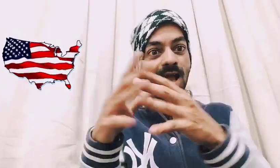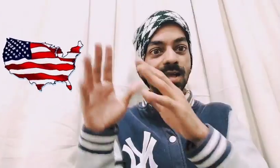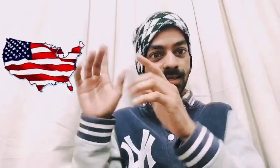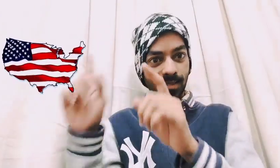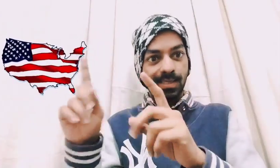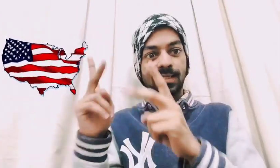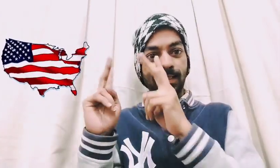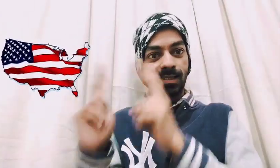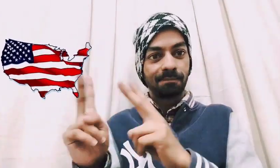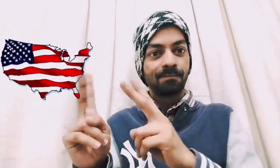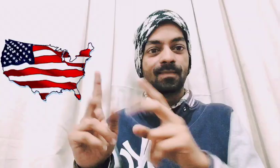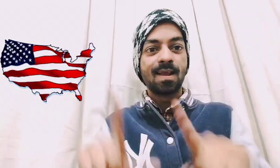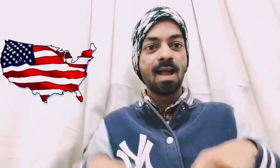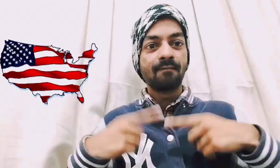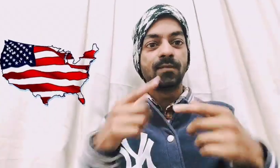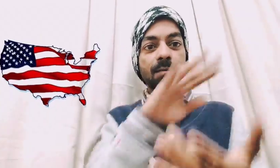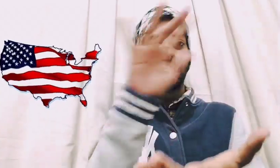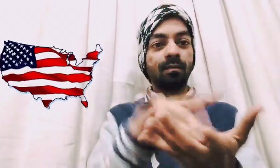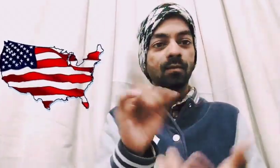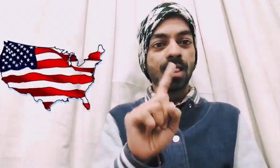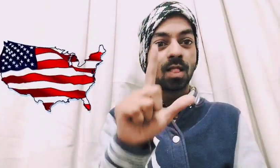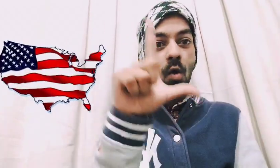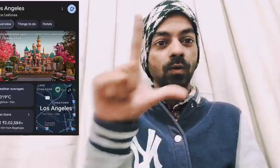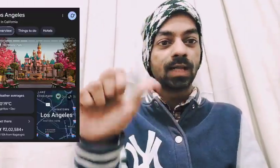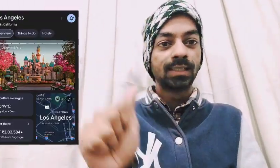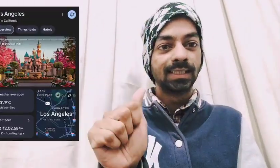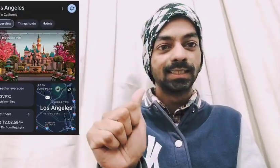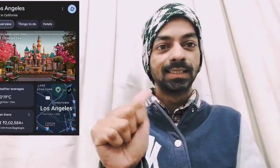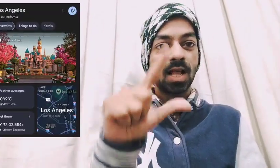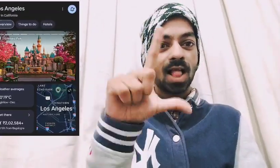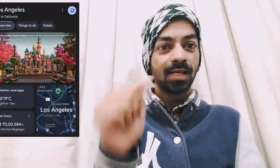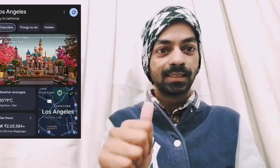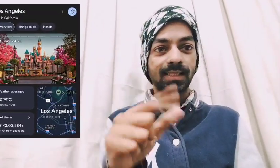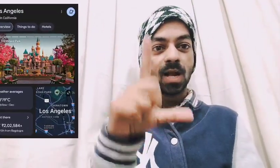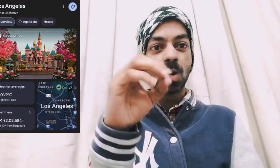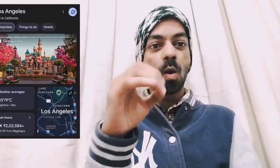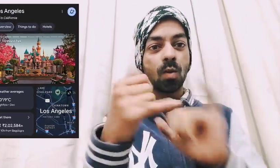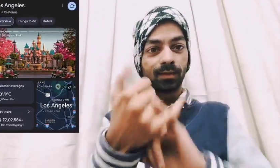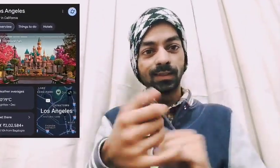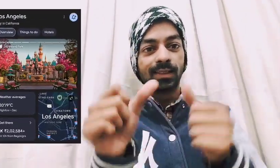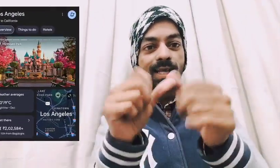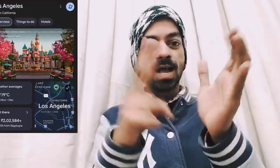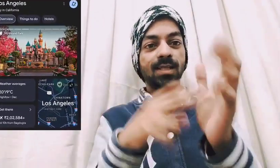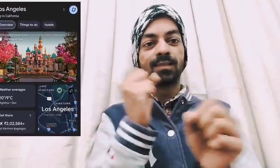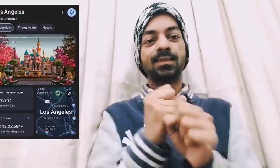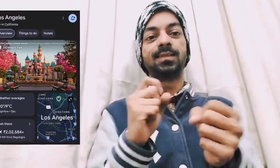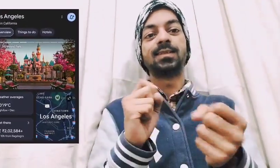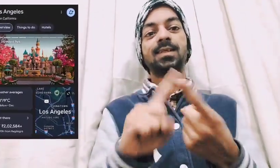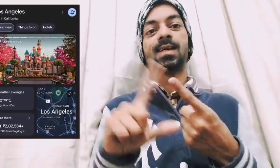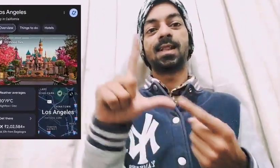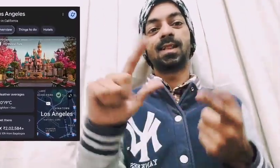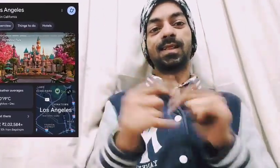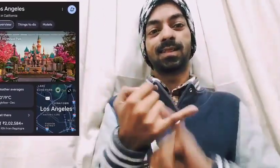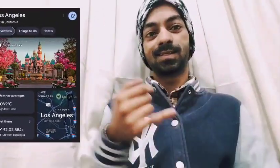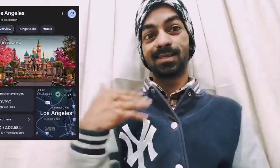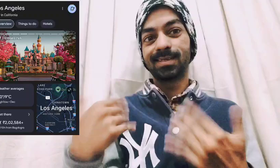매일은 감사하죠 그대가 곁에 있어서 언제나